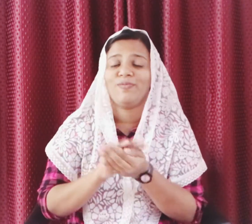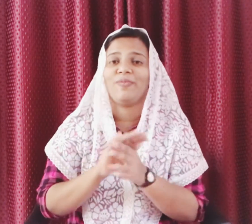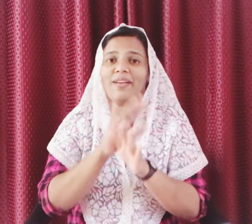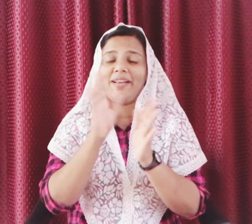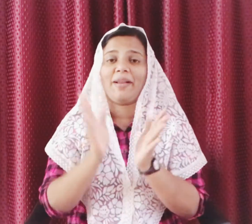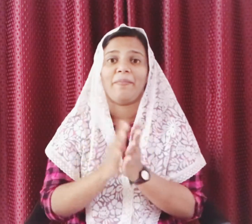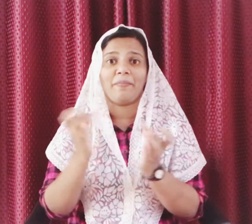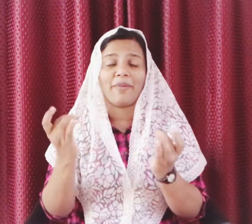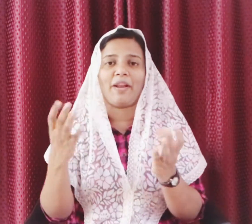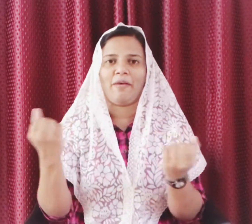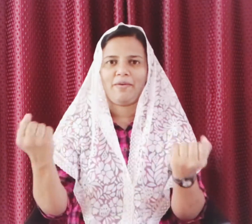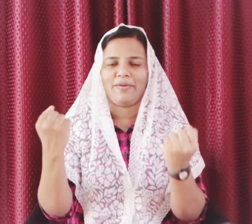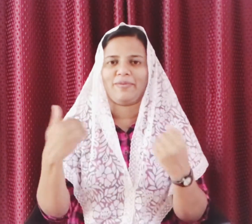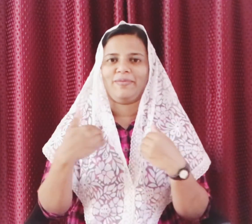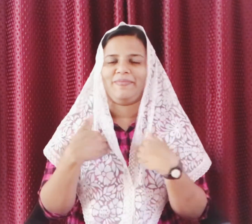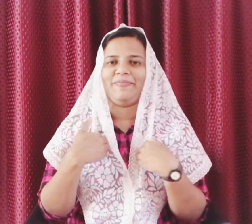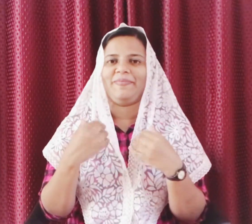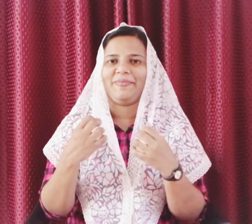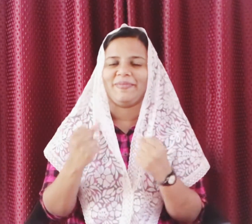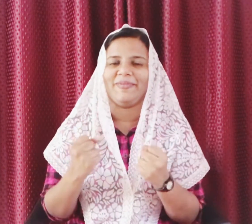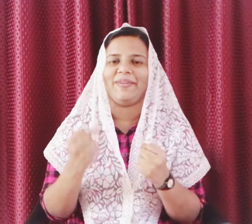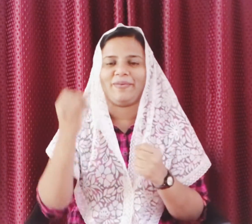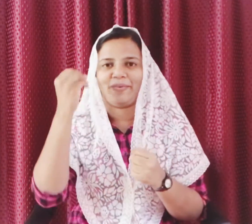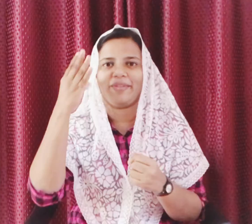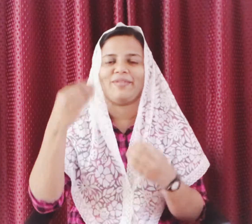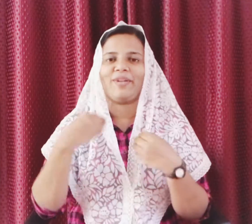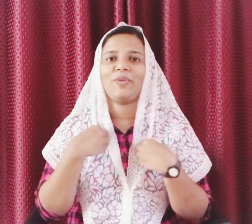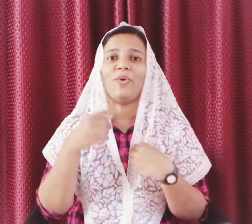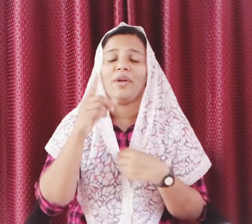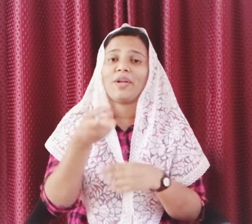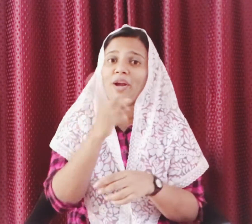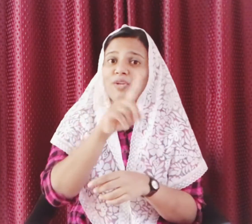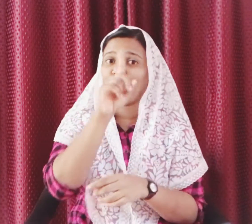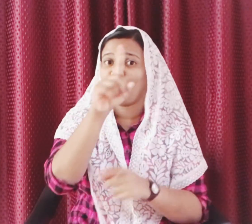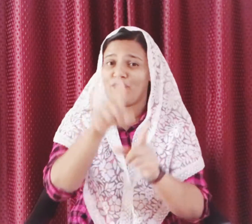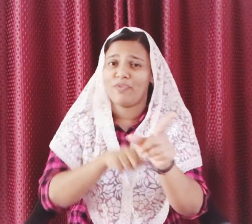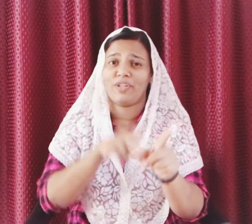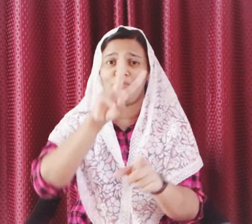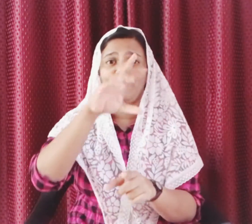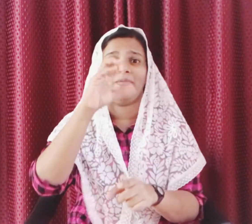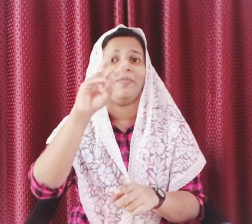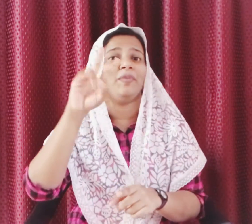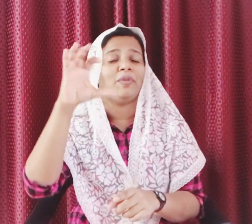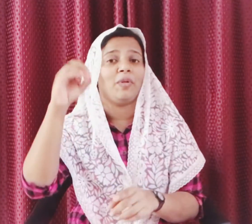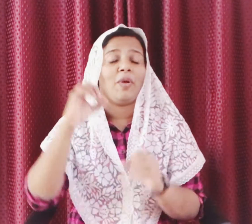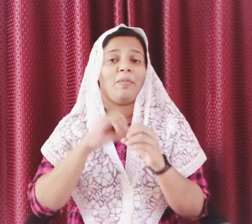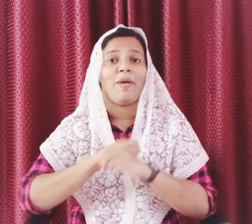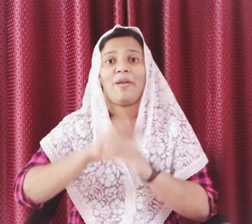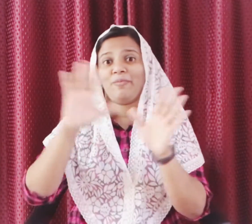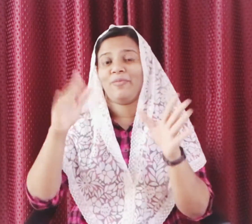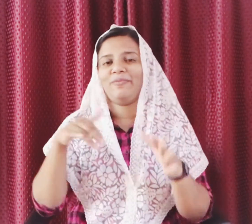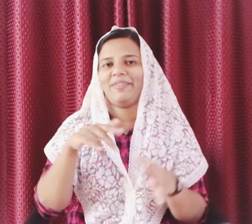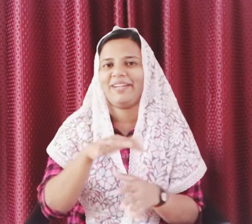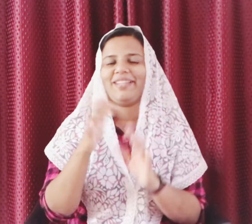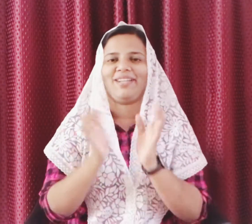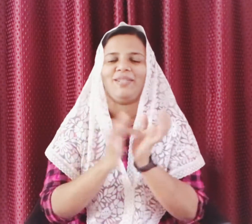പരിപാലിച്ചു. പ്രഭാതത്തിൽ നമ്മളെ ആരോഗ്യത്തോടെ സൗഖ്യത്തോടെ ഉണർത്തി. കഴിഞ്ഞ ഒരു വർഷം 2020 മുഴുവനും അത്ഭുതകരമായി നമ്മളെ നടത്തിയ കർത്താവിന് നന്ദി